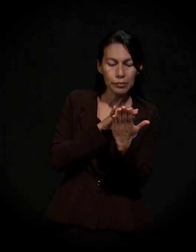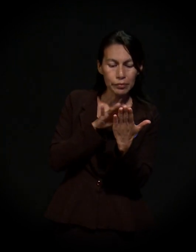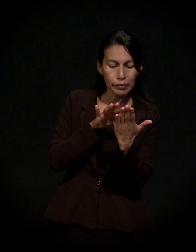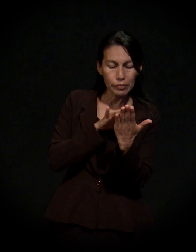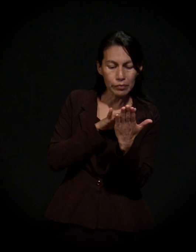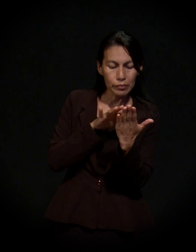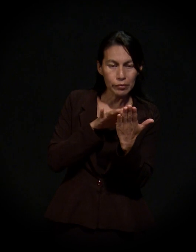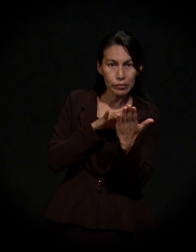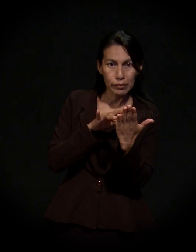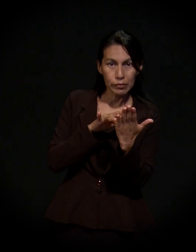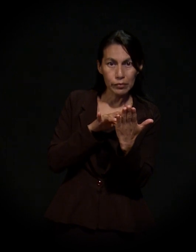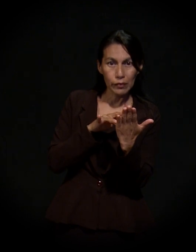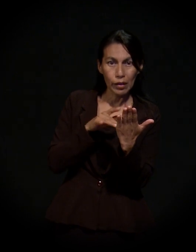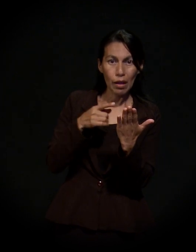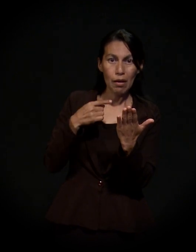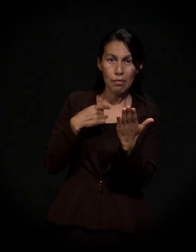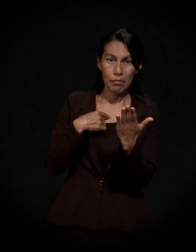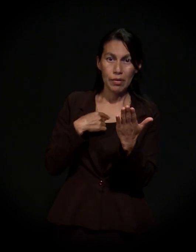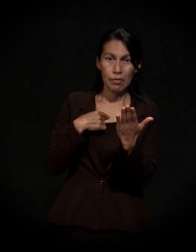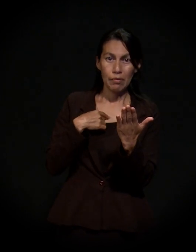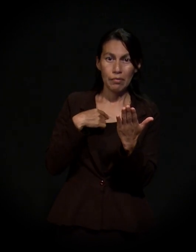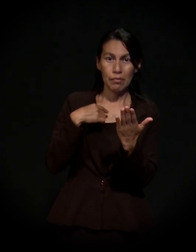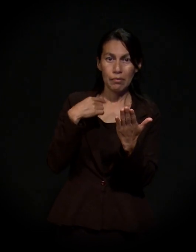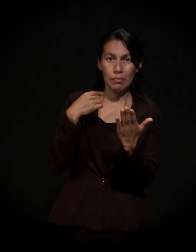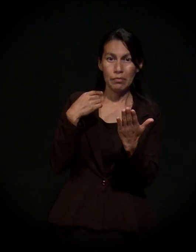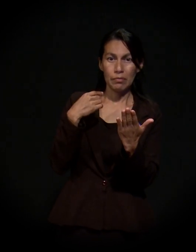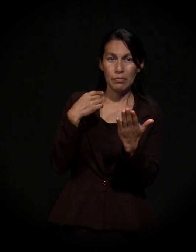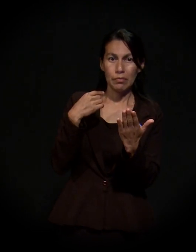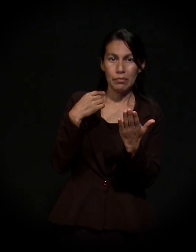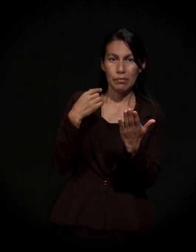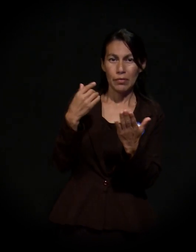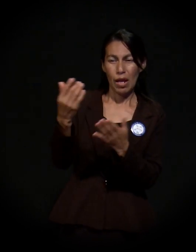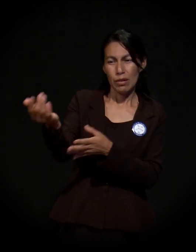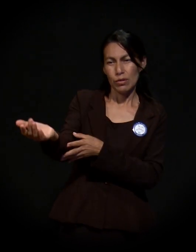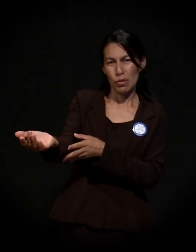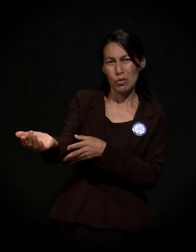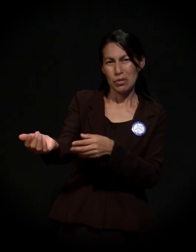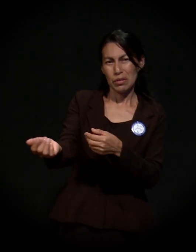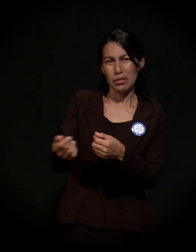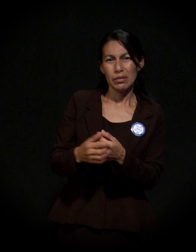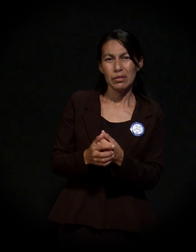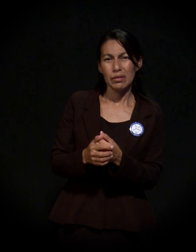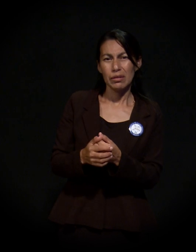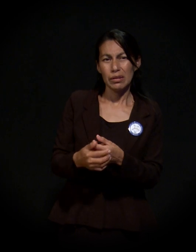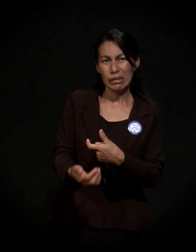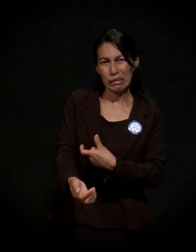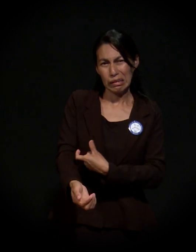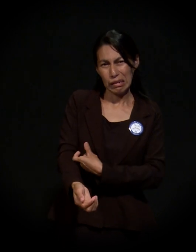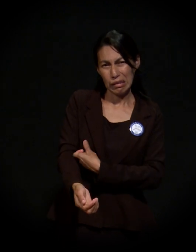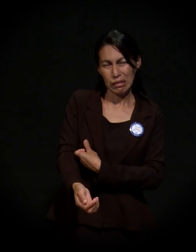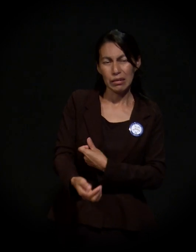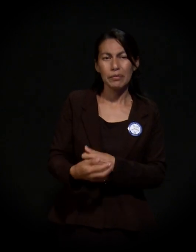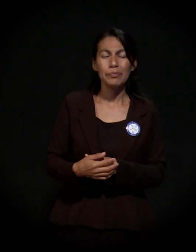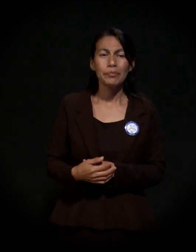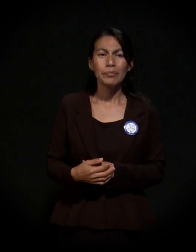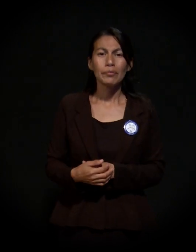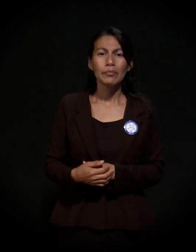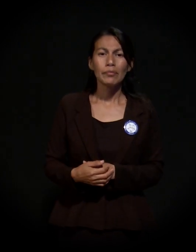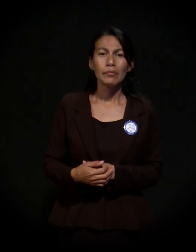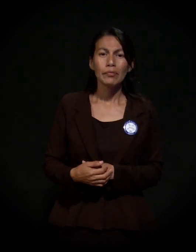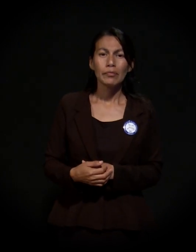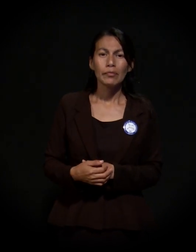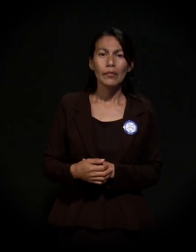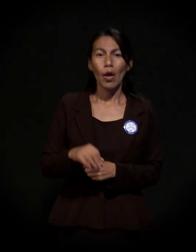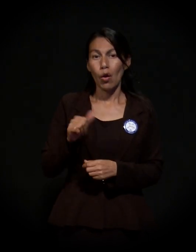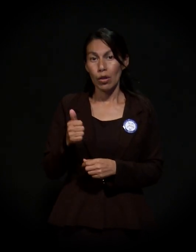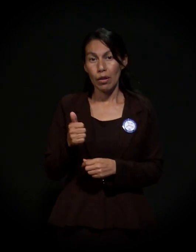pues tenía el brazo extendido porque me estaban transfundiendo. Así que con la